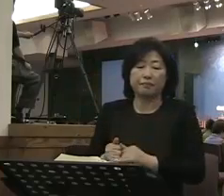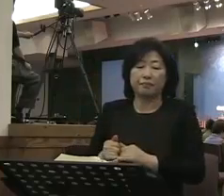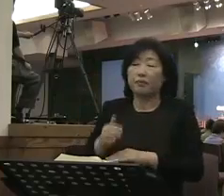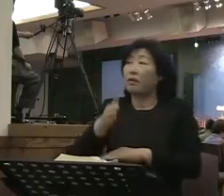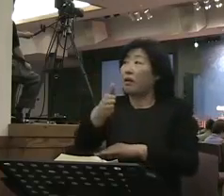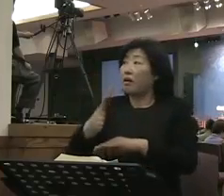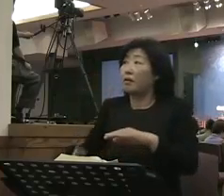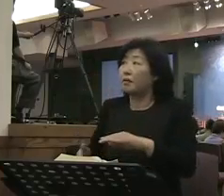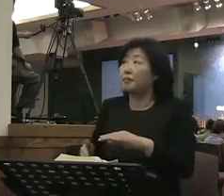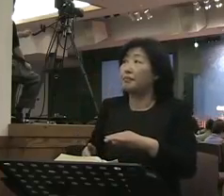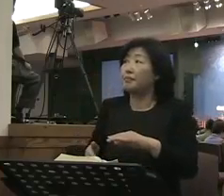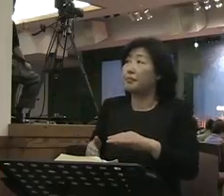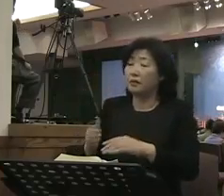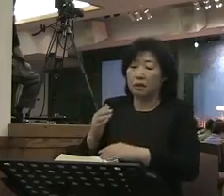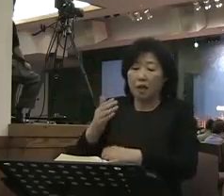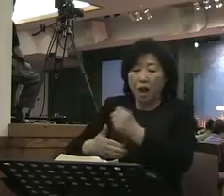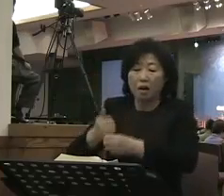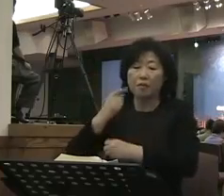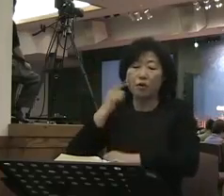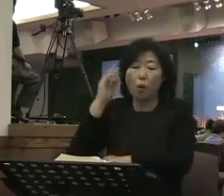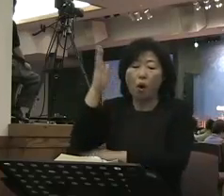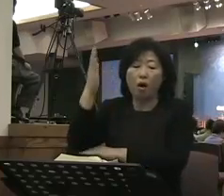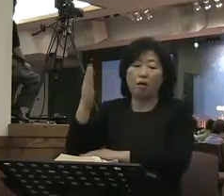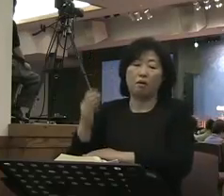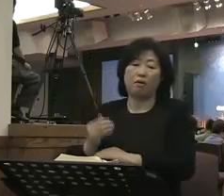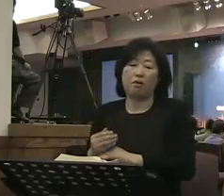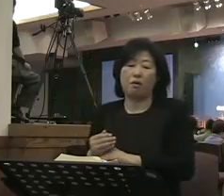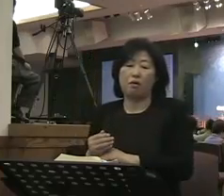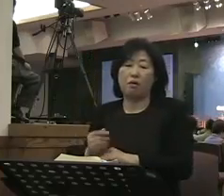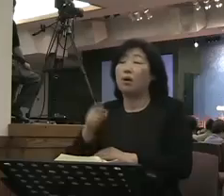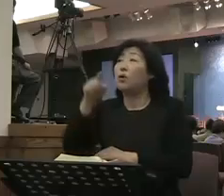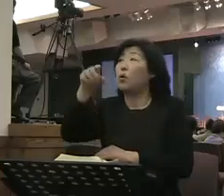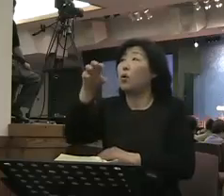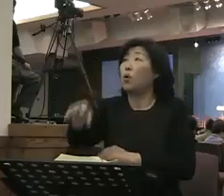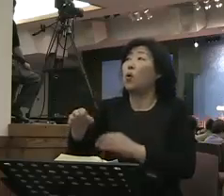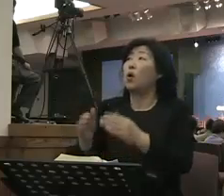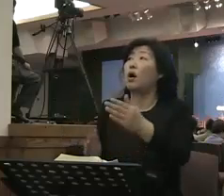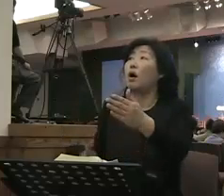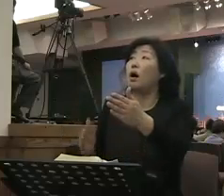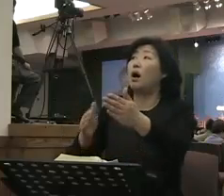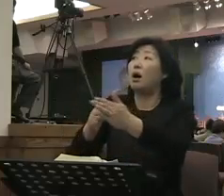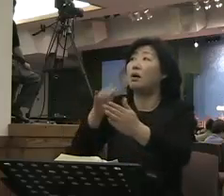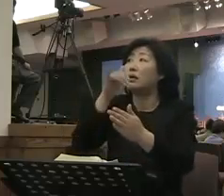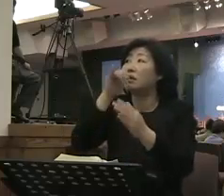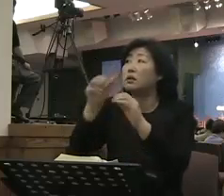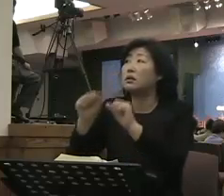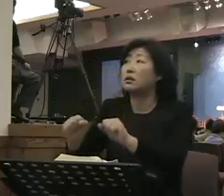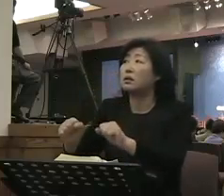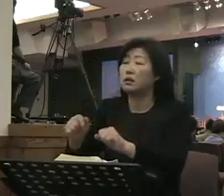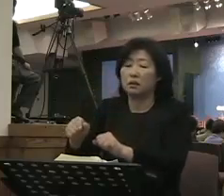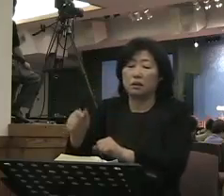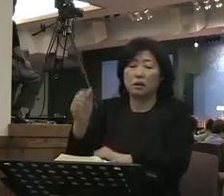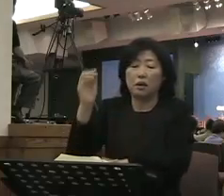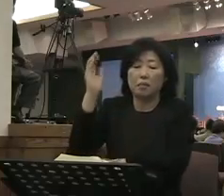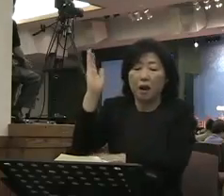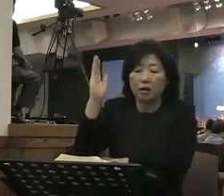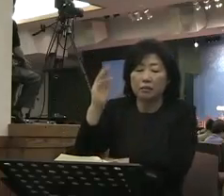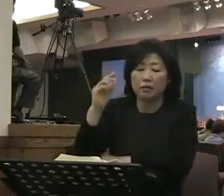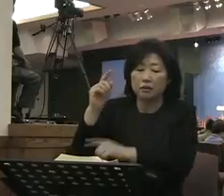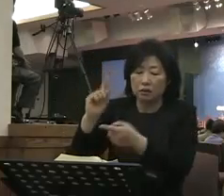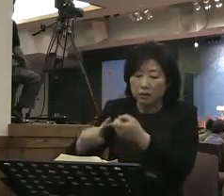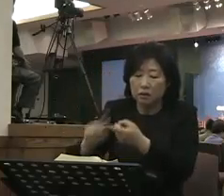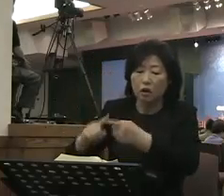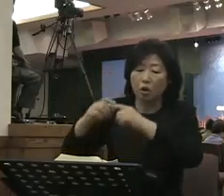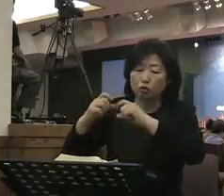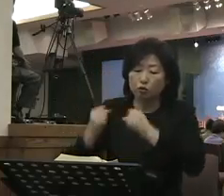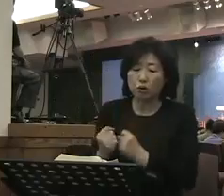경계선을 긋고 하나님의 영광이 여기까지 있으니 하나님의 말씀을 그대로 순종하는